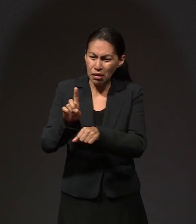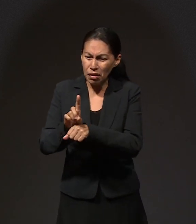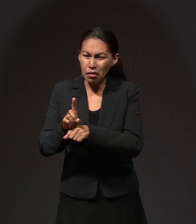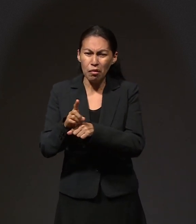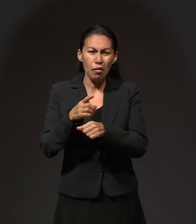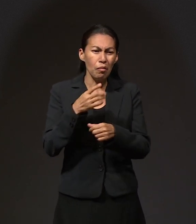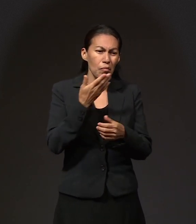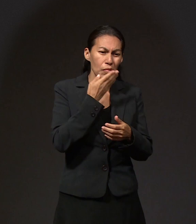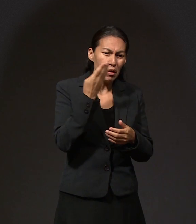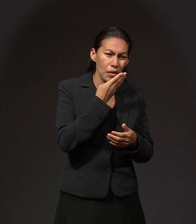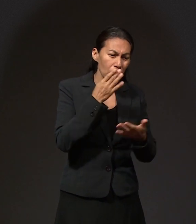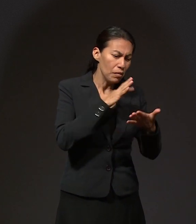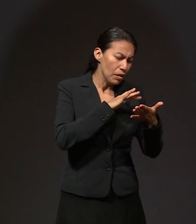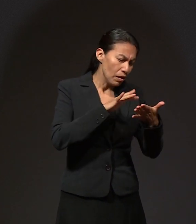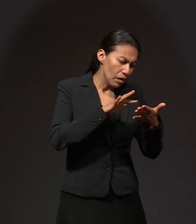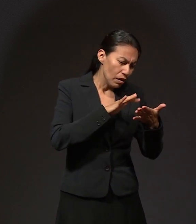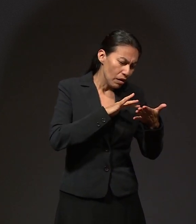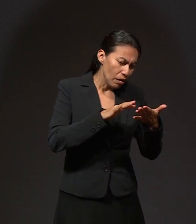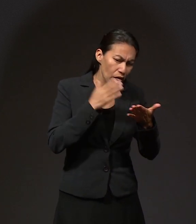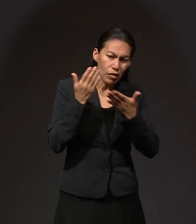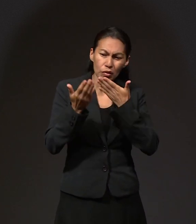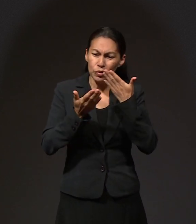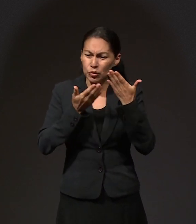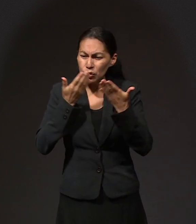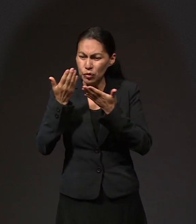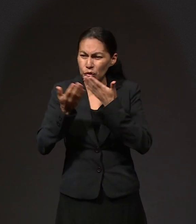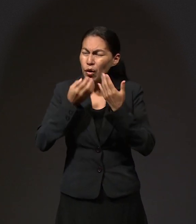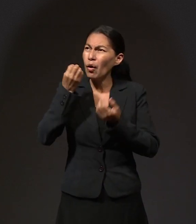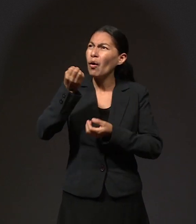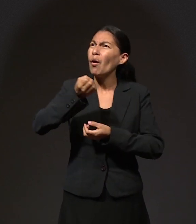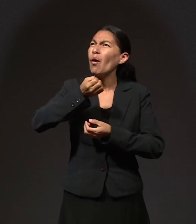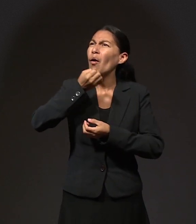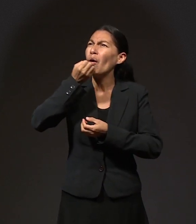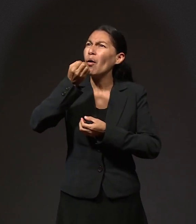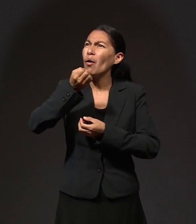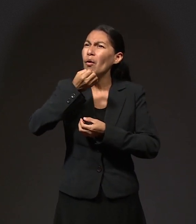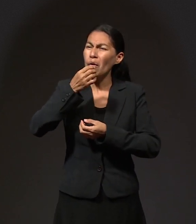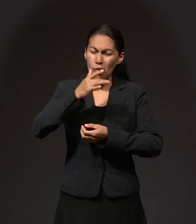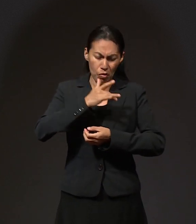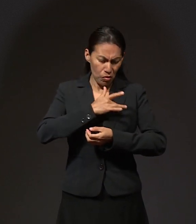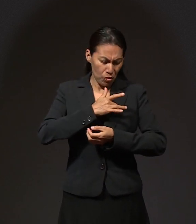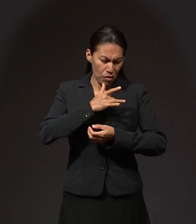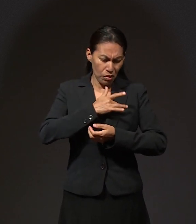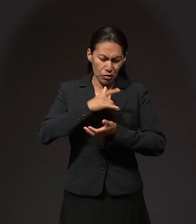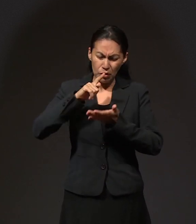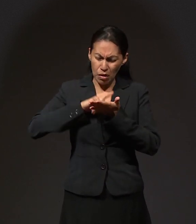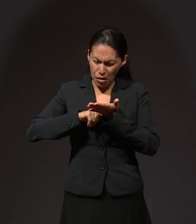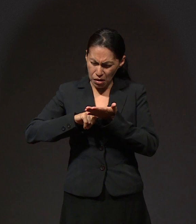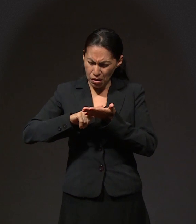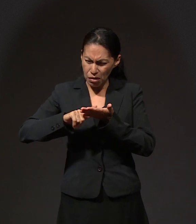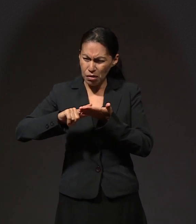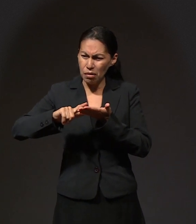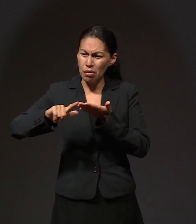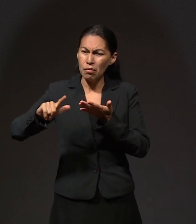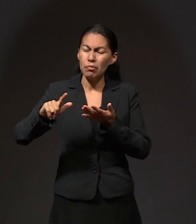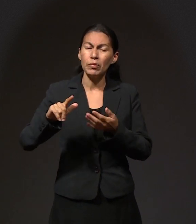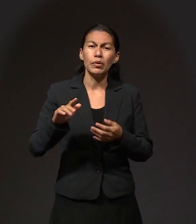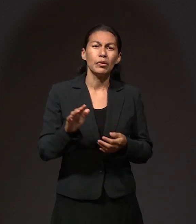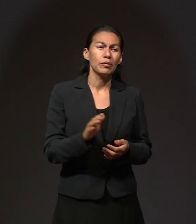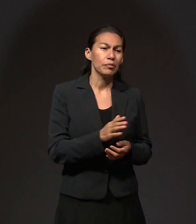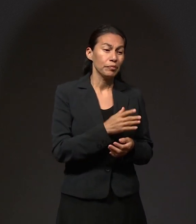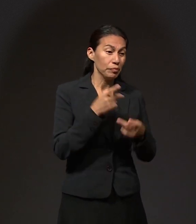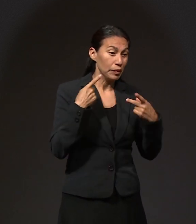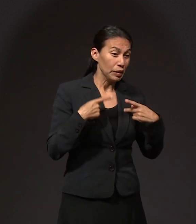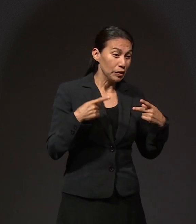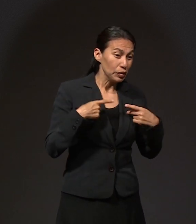mi camino Guardando lo que me has dicho Dame fuerzas para estar